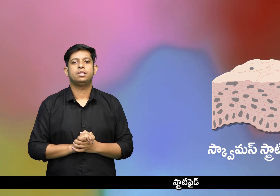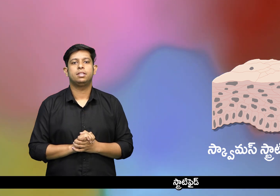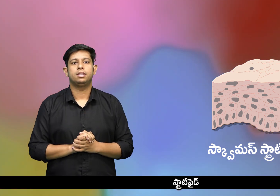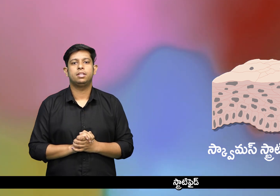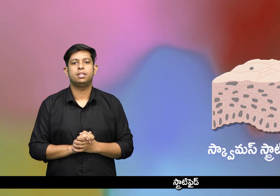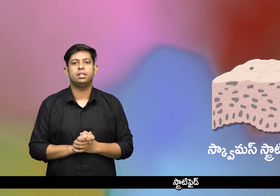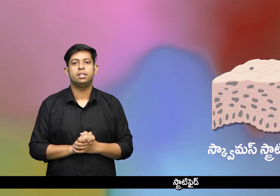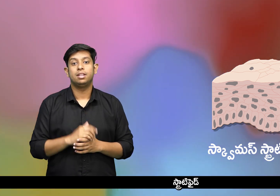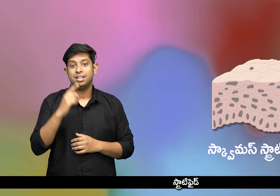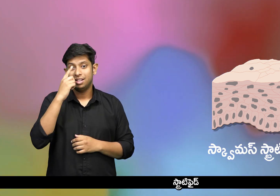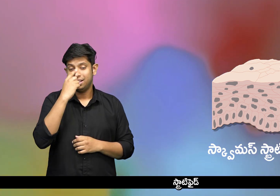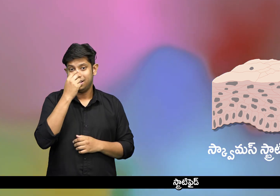స్ట్రాటిఫైడ్,